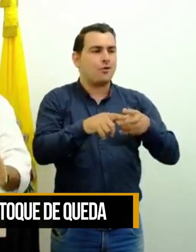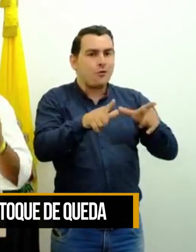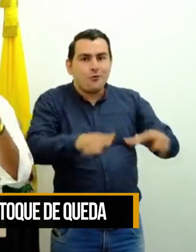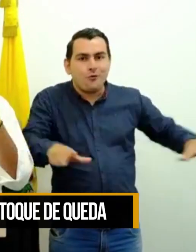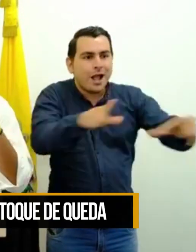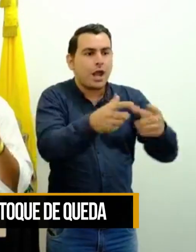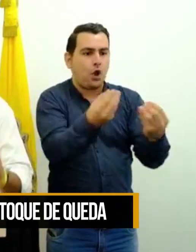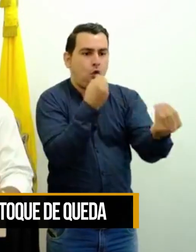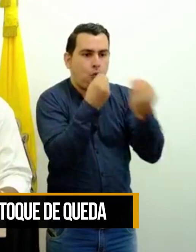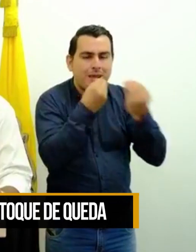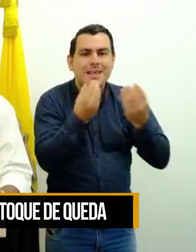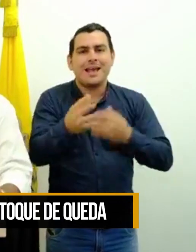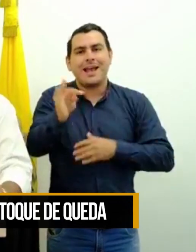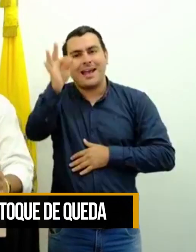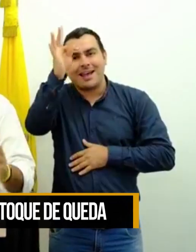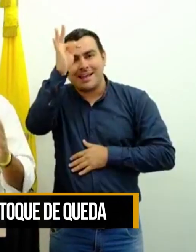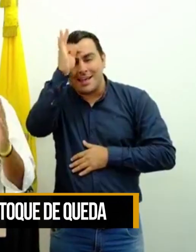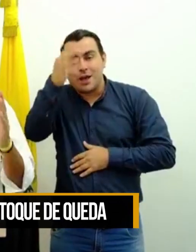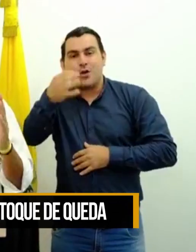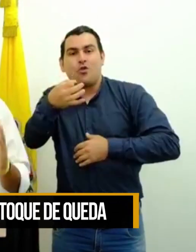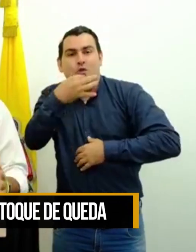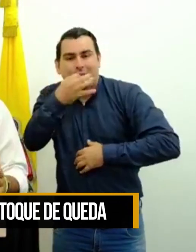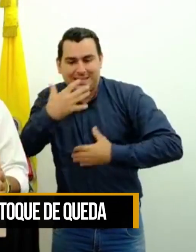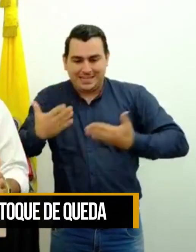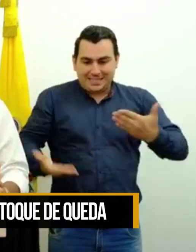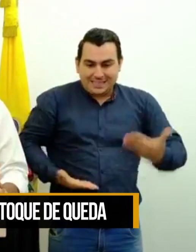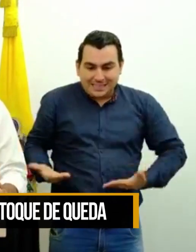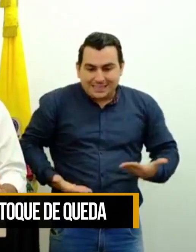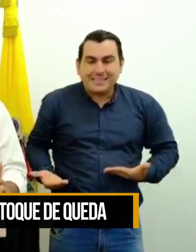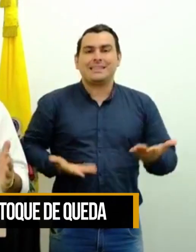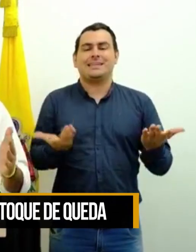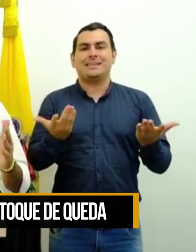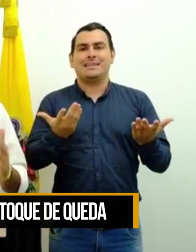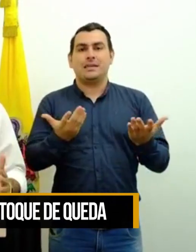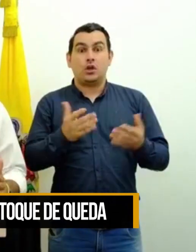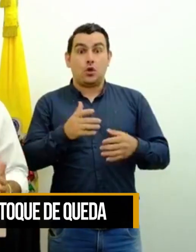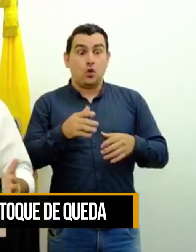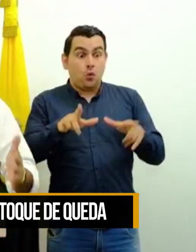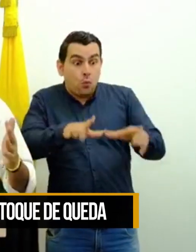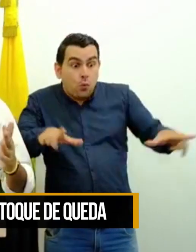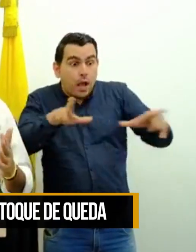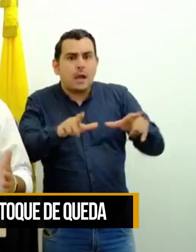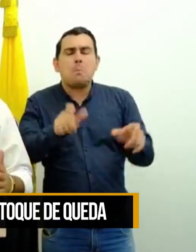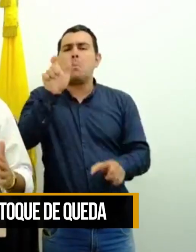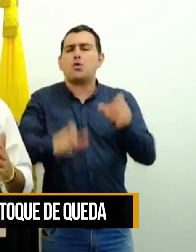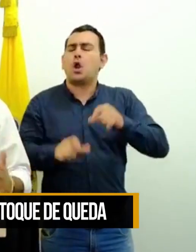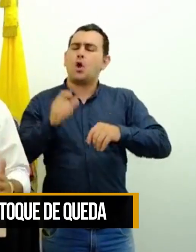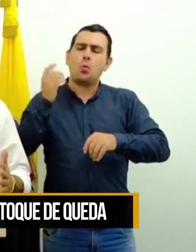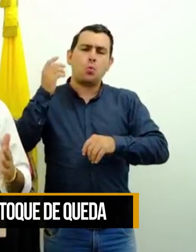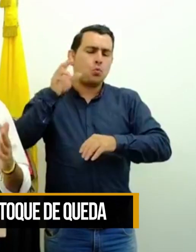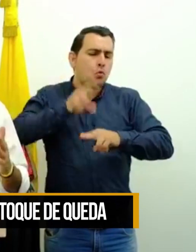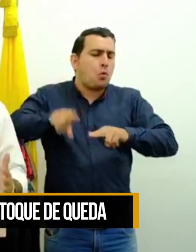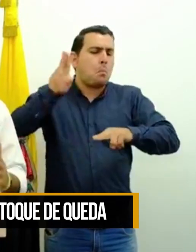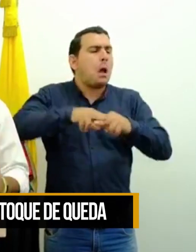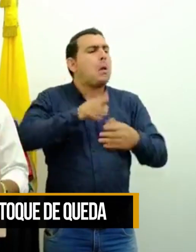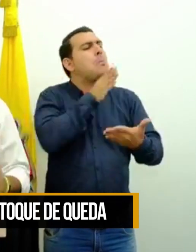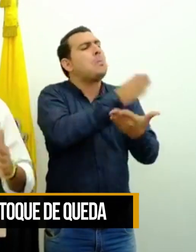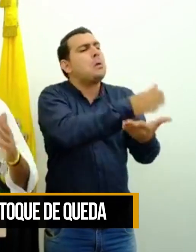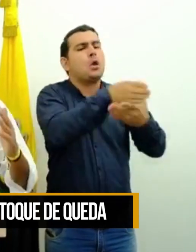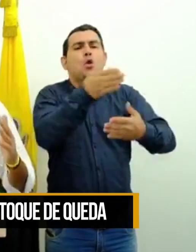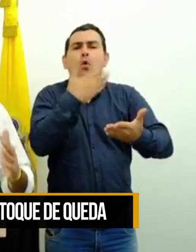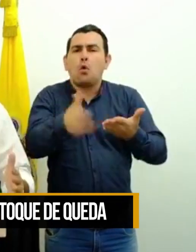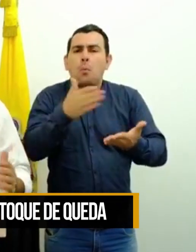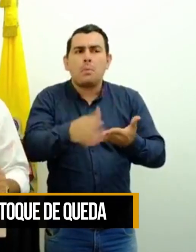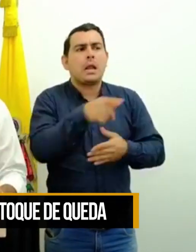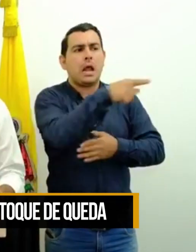alimentos, droguerías, todos los sitios donde los barranqueños comúnmente nos vamos a abastecer,